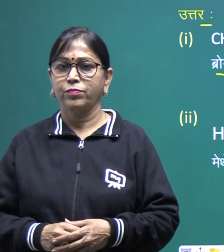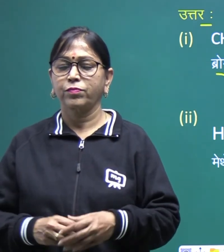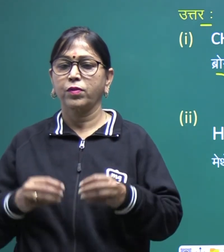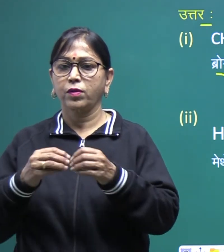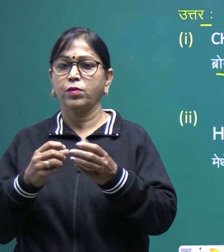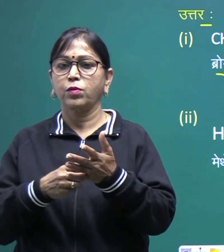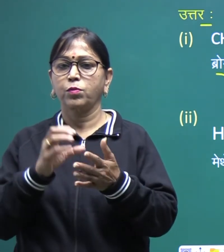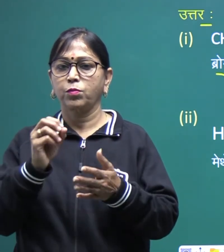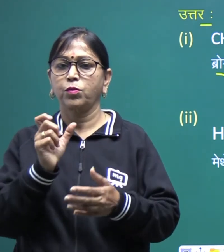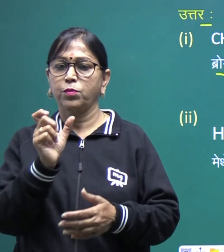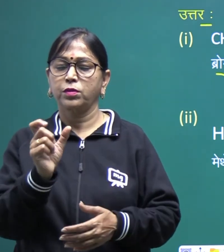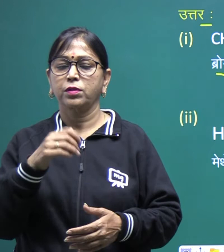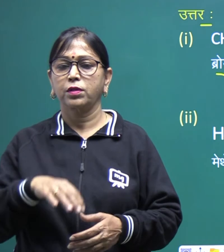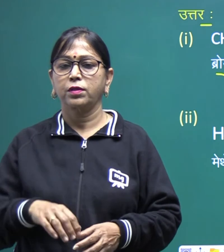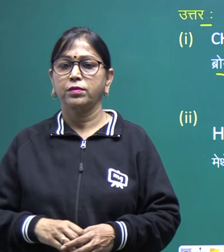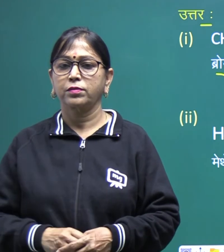ब्रोमोएथेन।